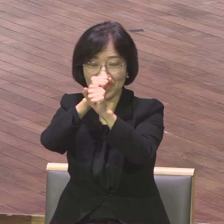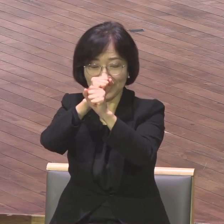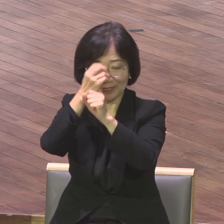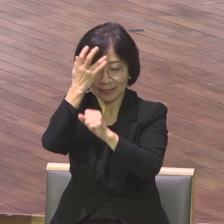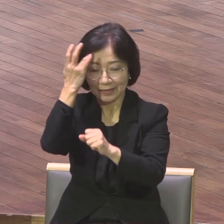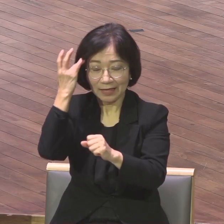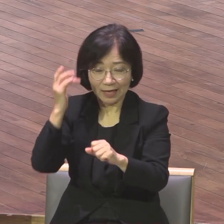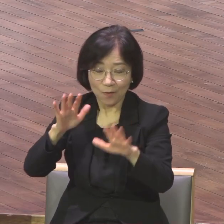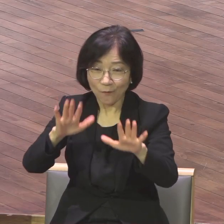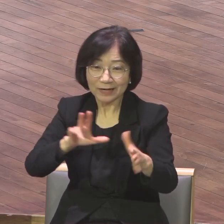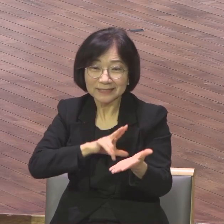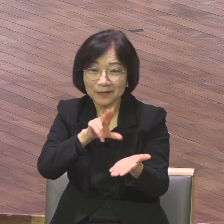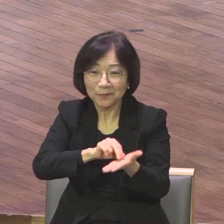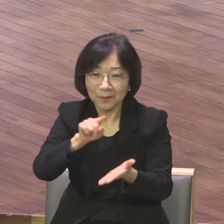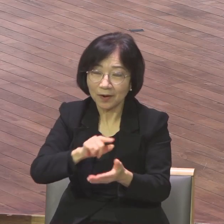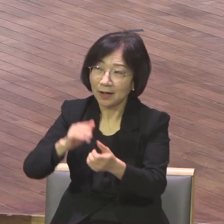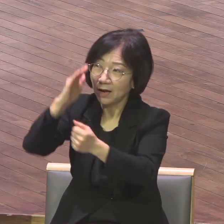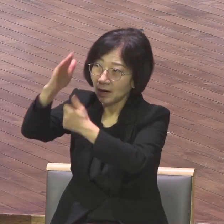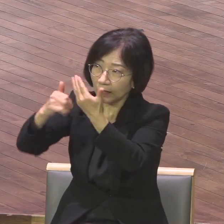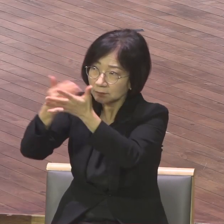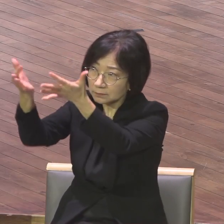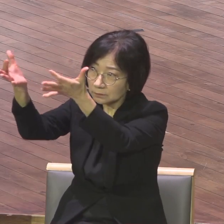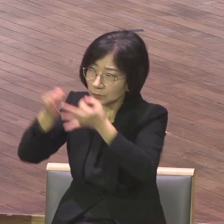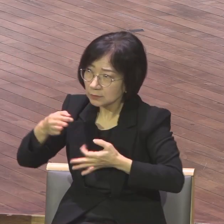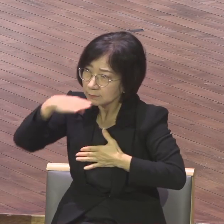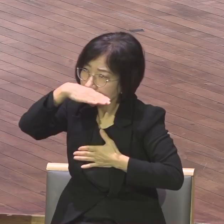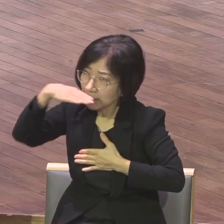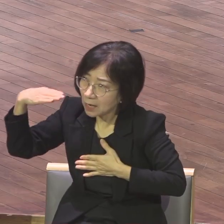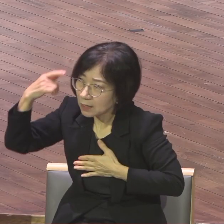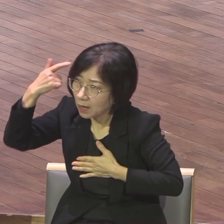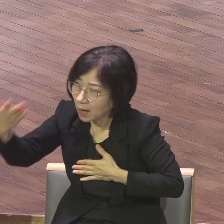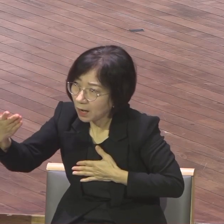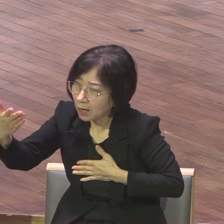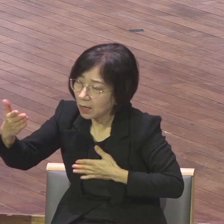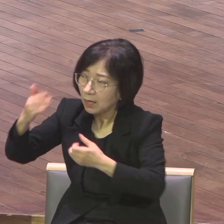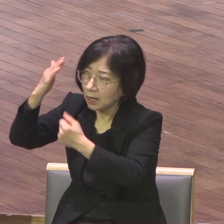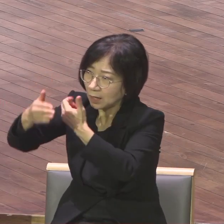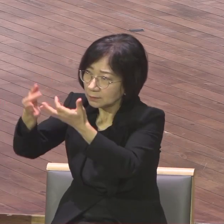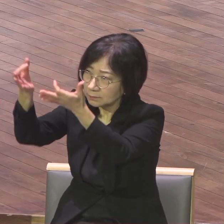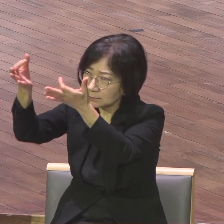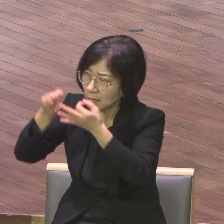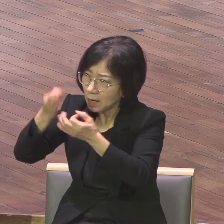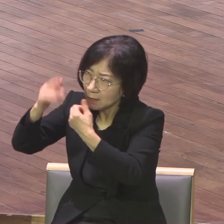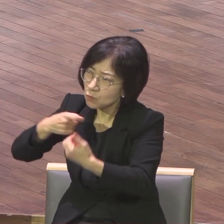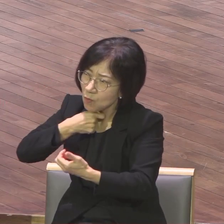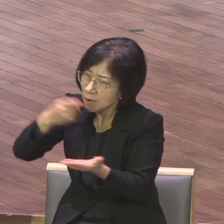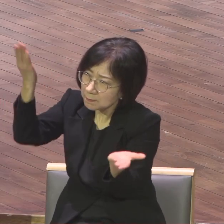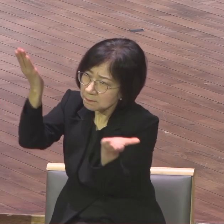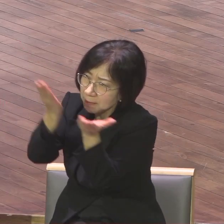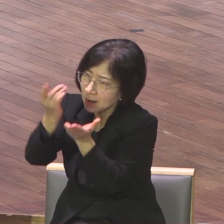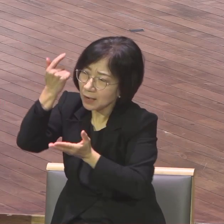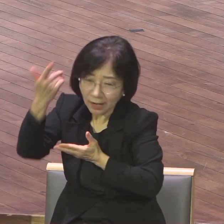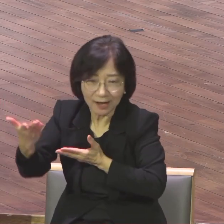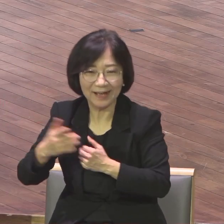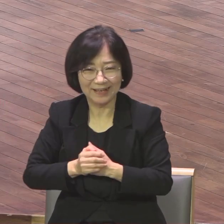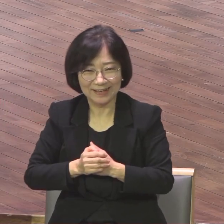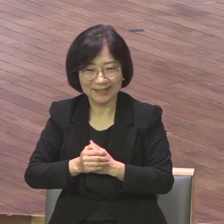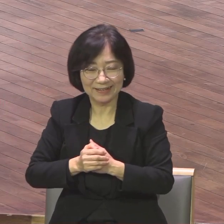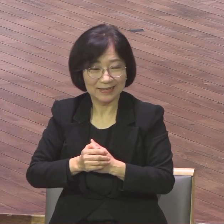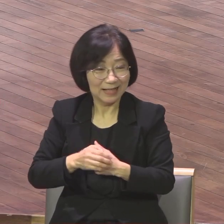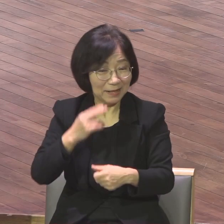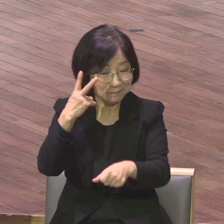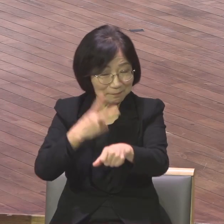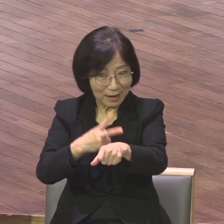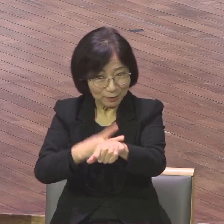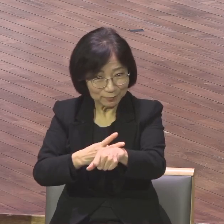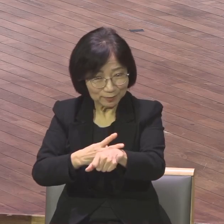제목입니다. 하나님 앞에서 합당한가라는 것입니다. 하나님 앞에서 합당한가. 사도 바울의 기준은